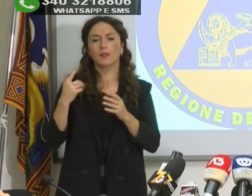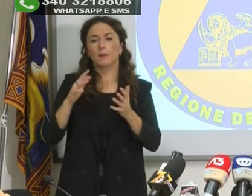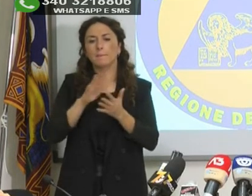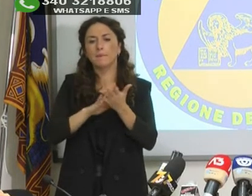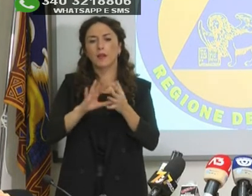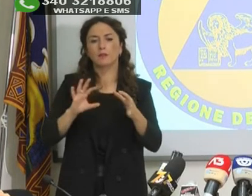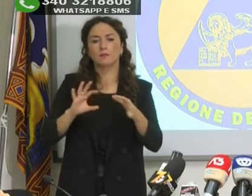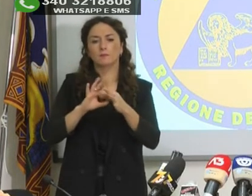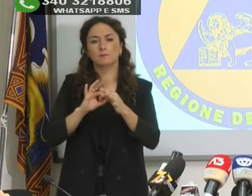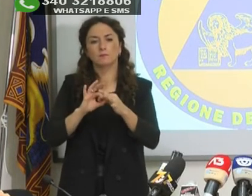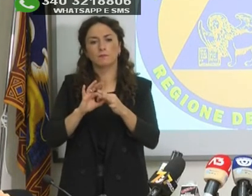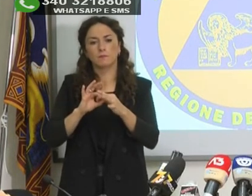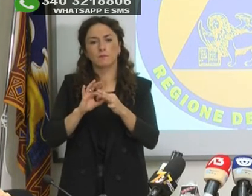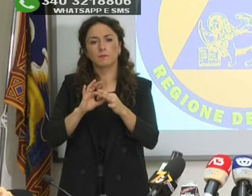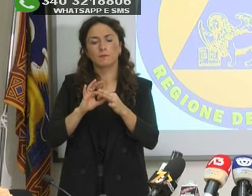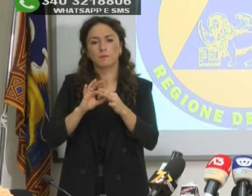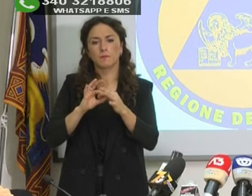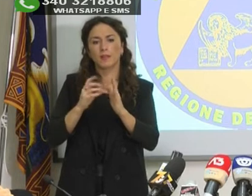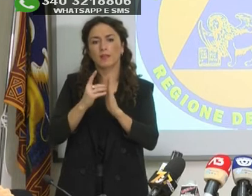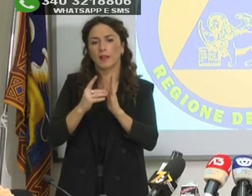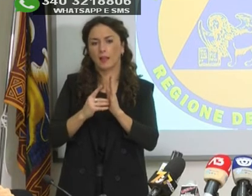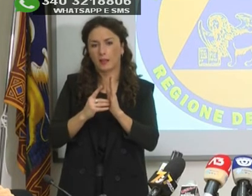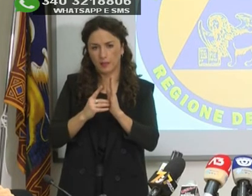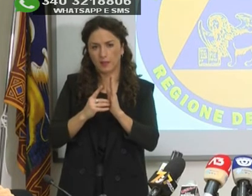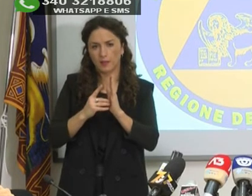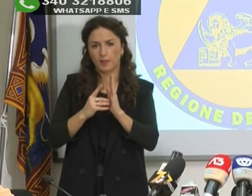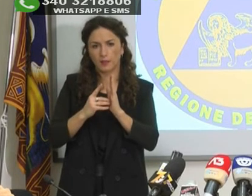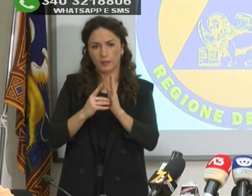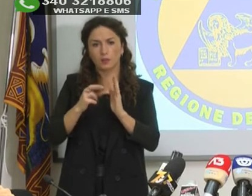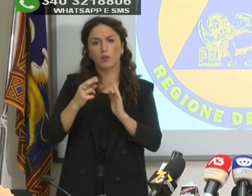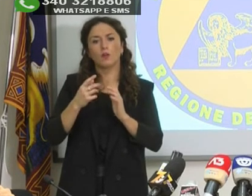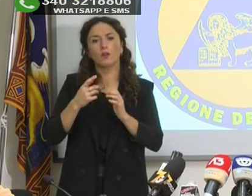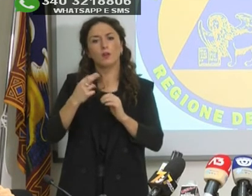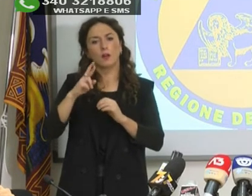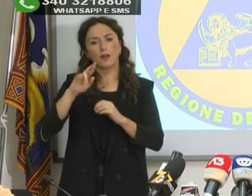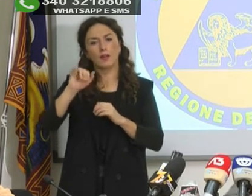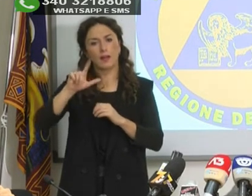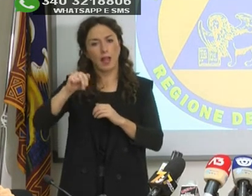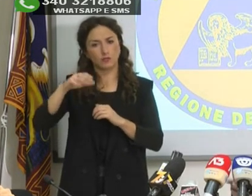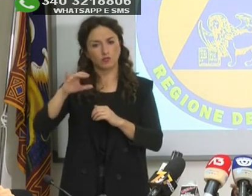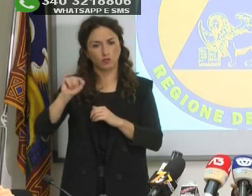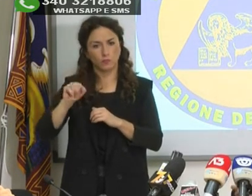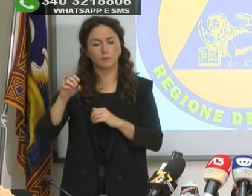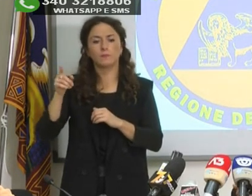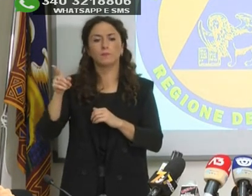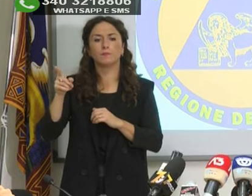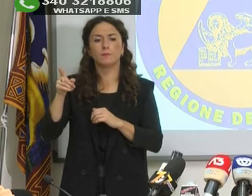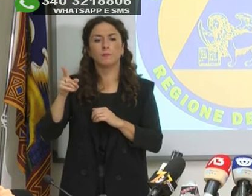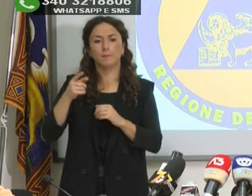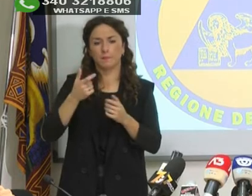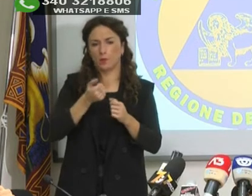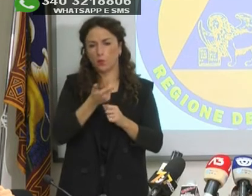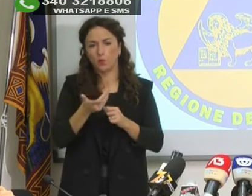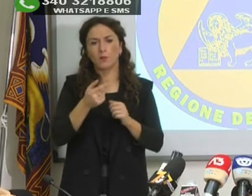al decreto rilancio, quindi a tutte le cose che erano inserite nel decreto rilancio e quindi che prevedevano il numero di posti di terapia